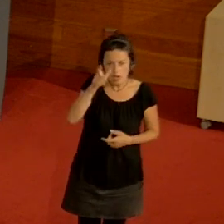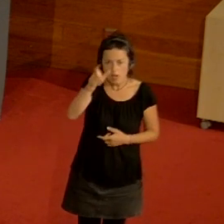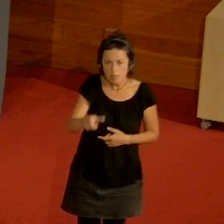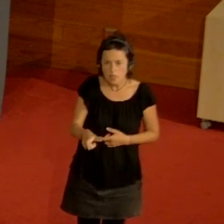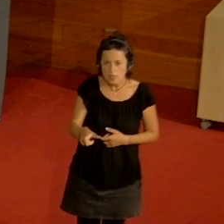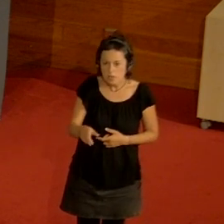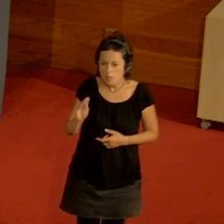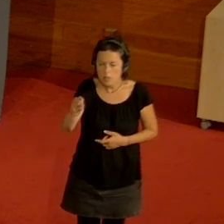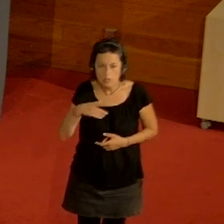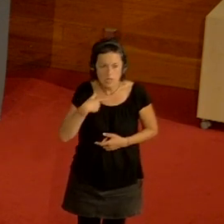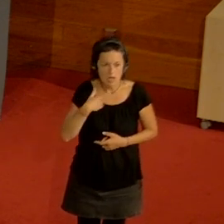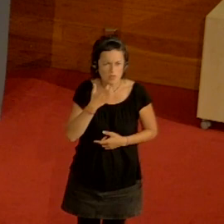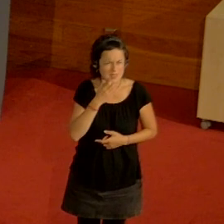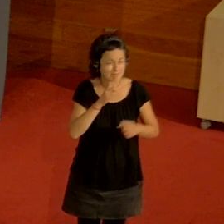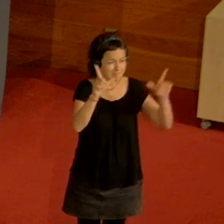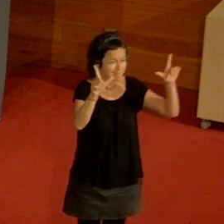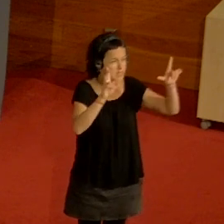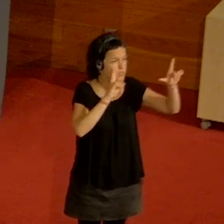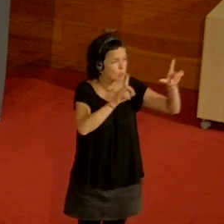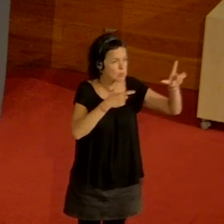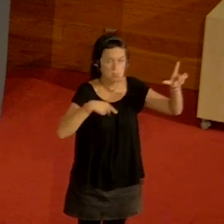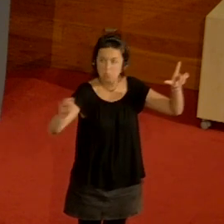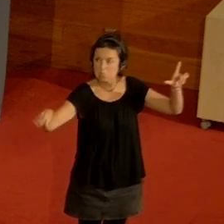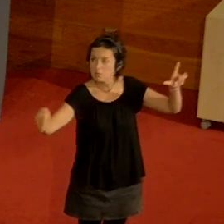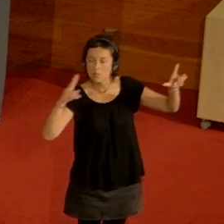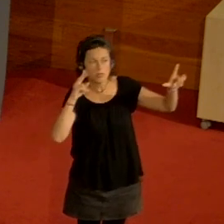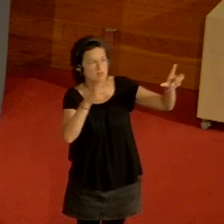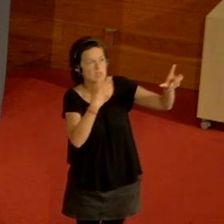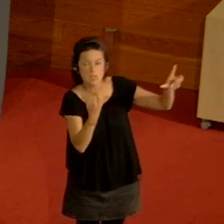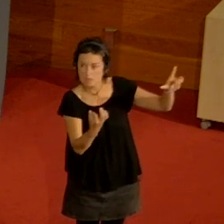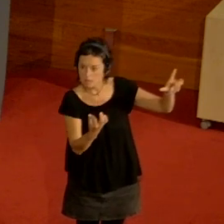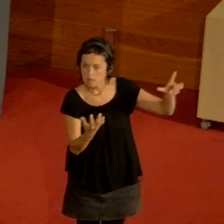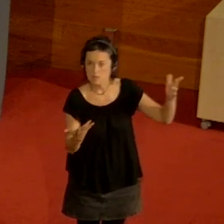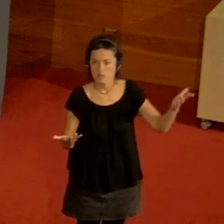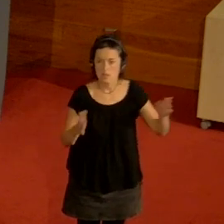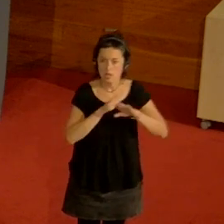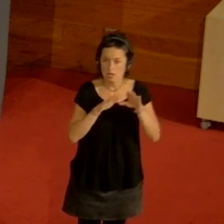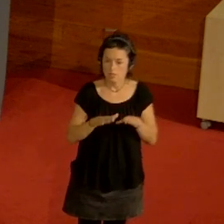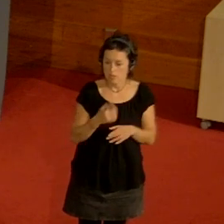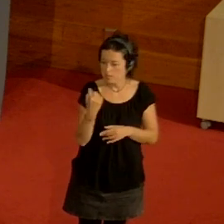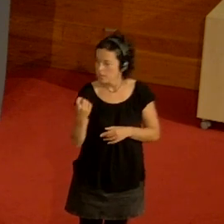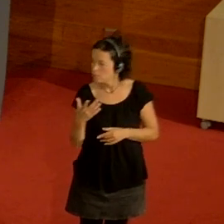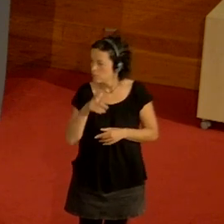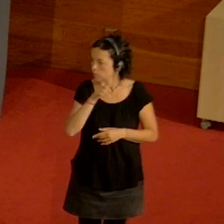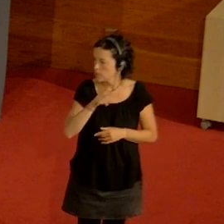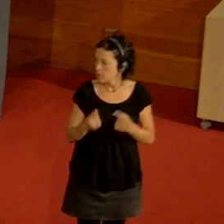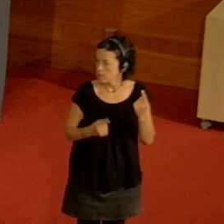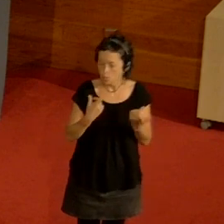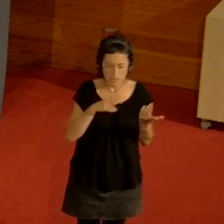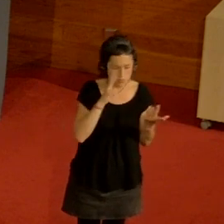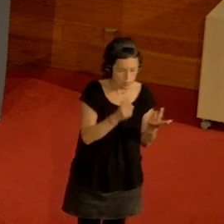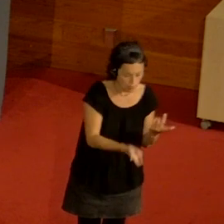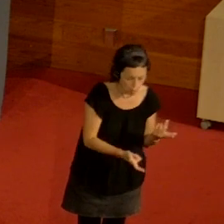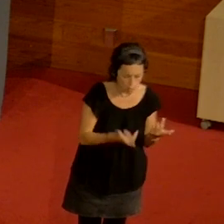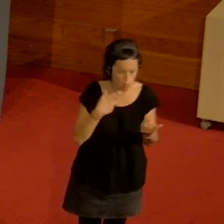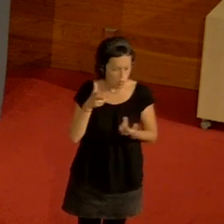persona por cuando no veo los carteles y le pregunto nos necesitamos Hay personas que vemos poco escuchamos mal otros que no pueden